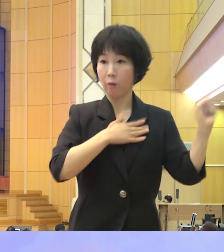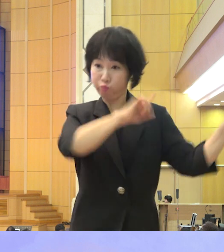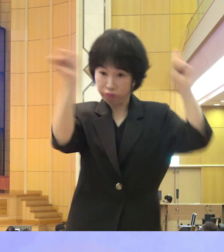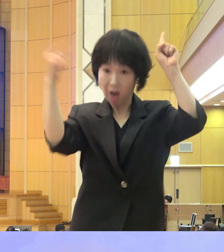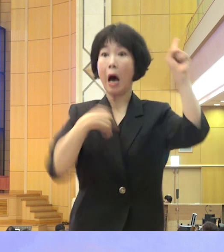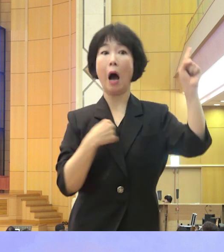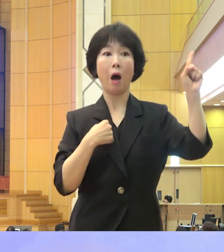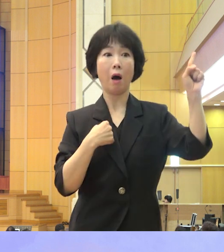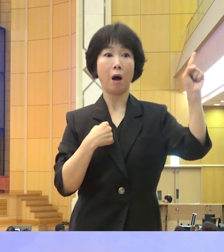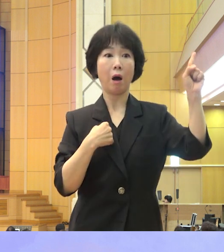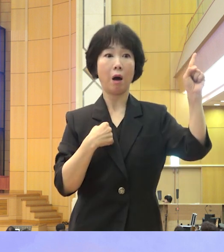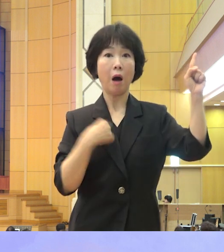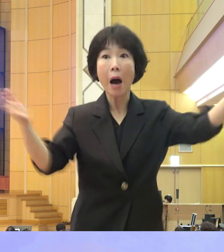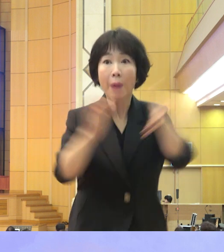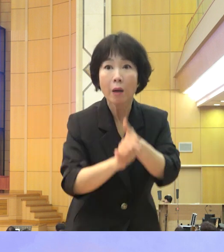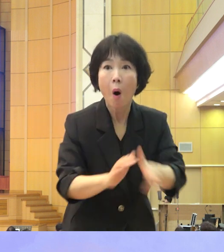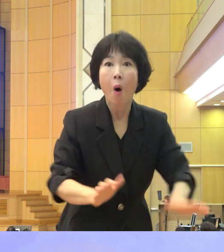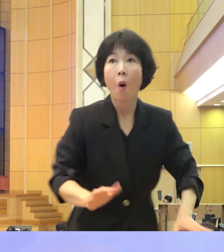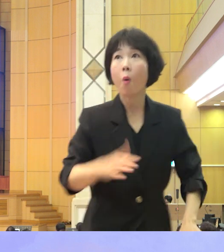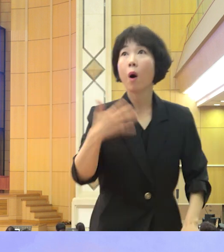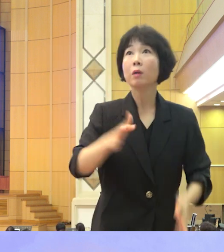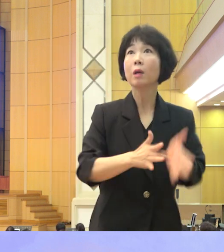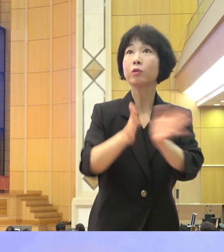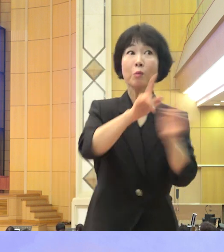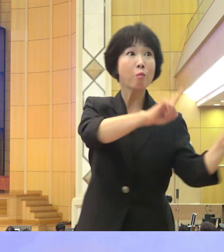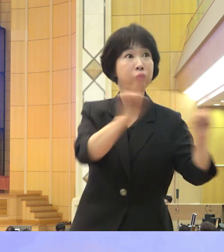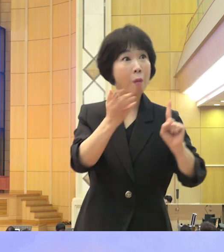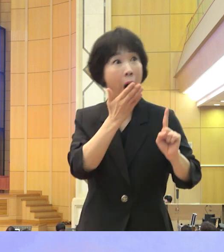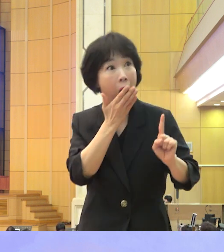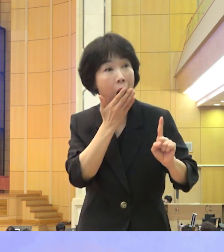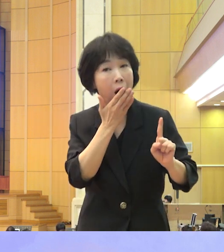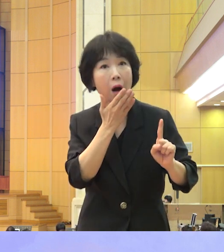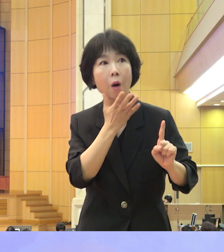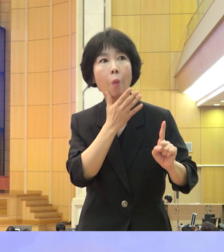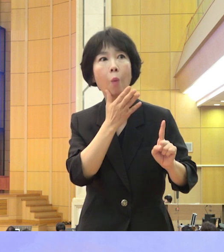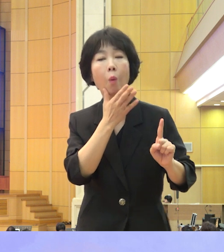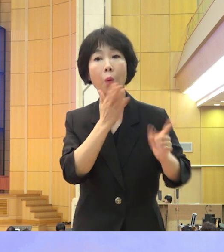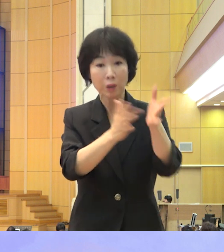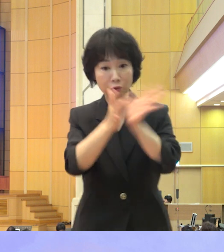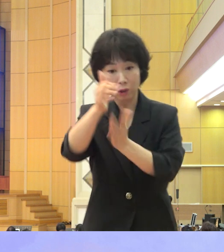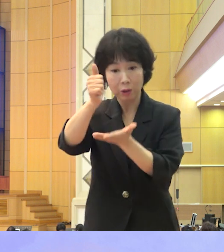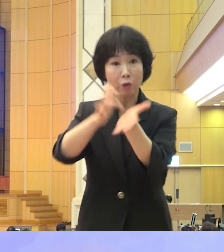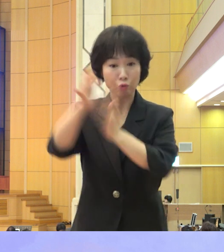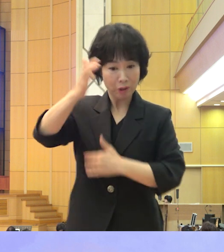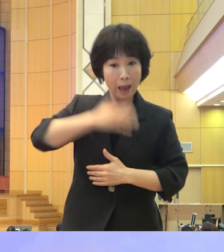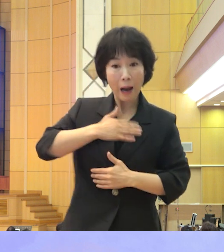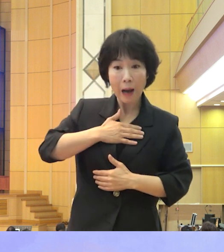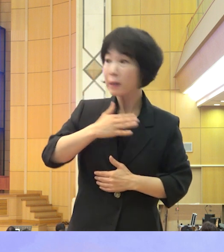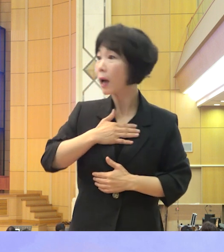예수님을 알고 믿는 자가 복이 있다고 했는데 예수님 자신에 대해서